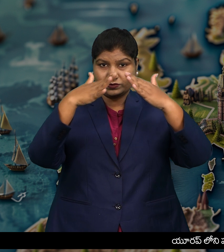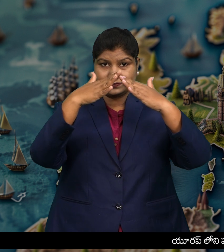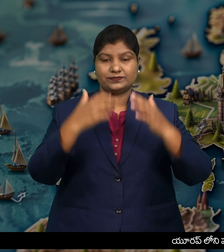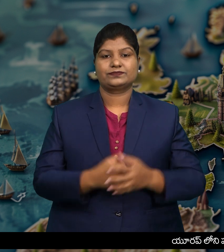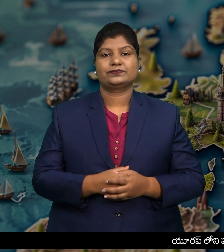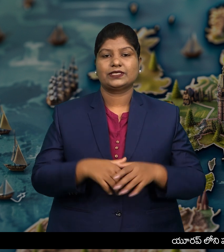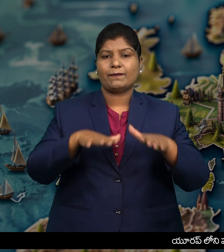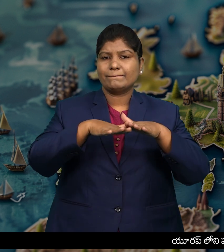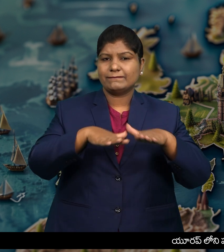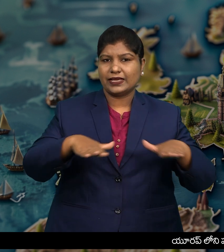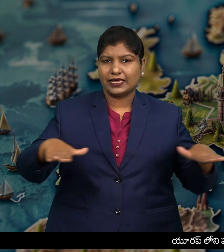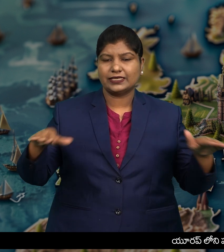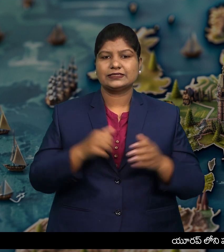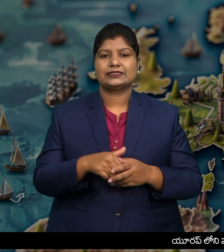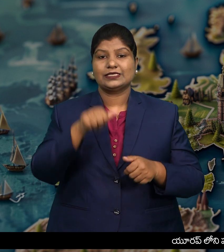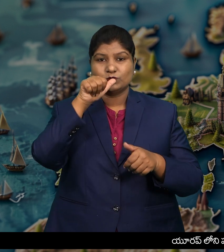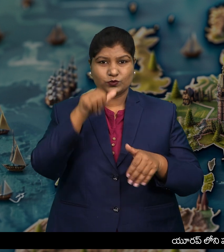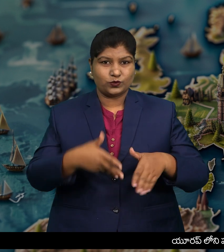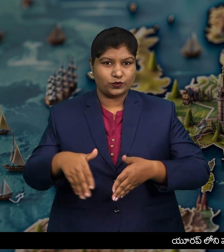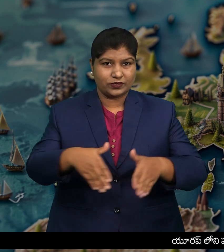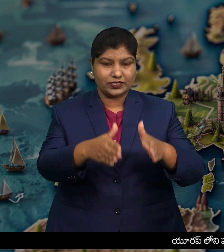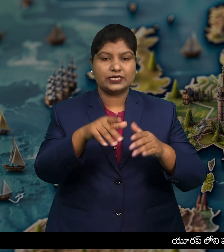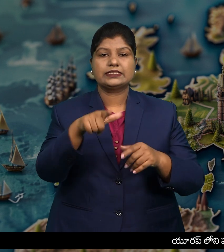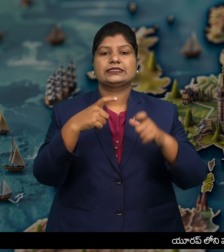యూరప్లోని పర్వతాలు, మైదానాలు, నదులు,